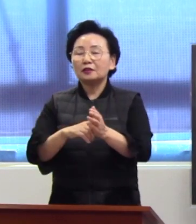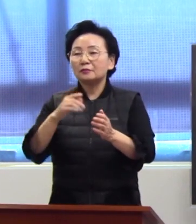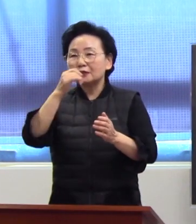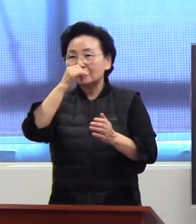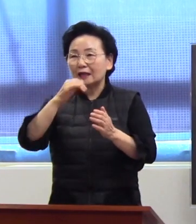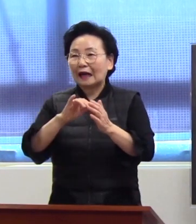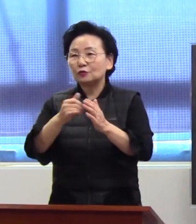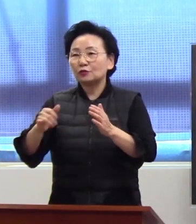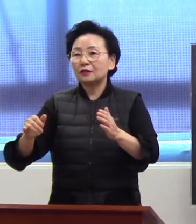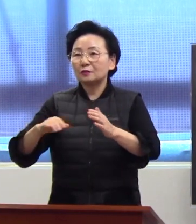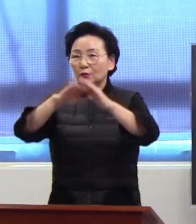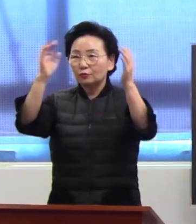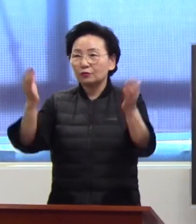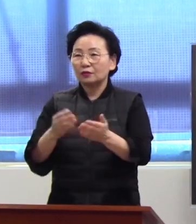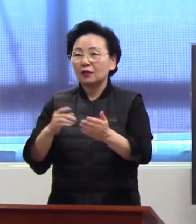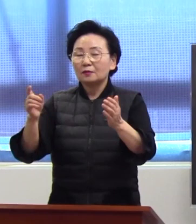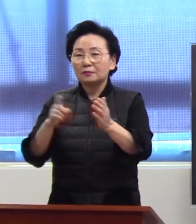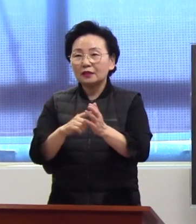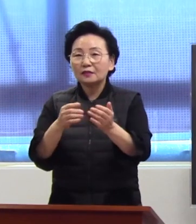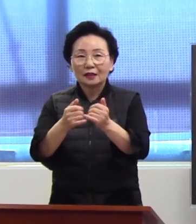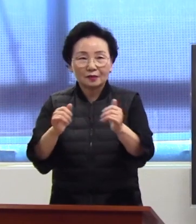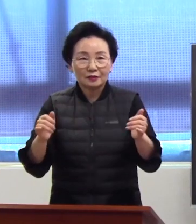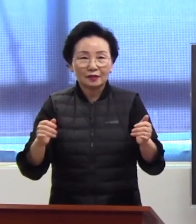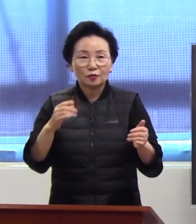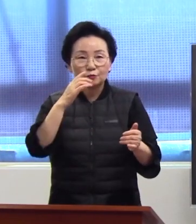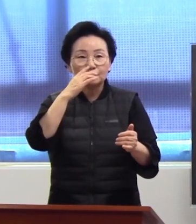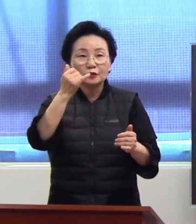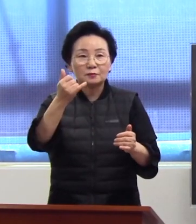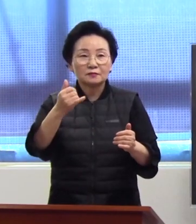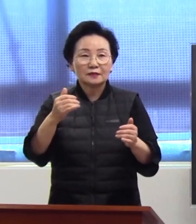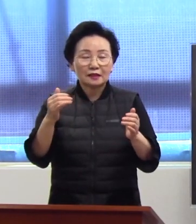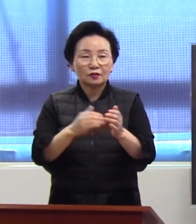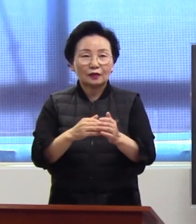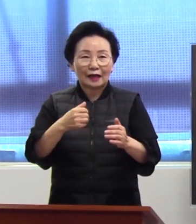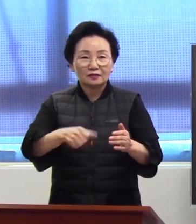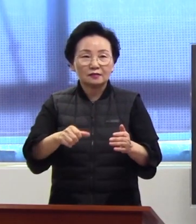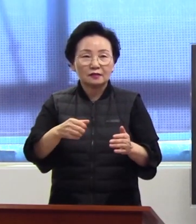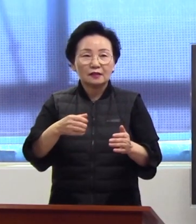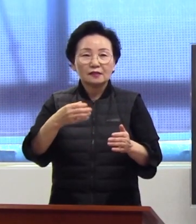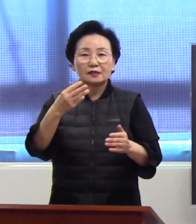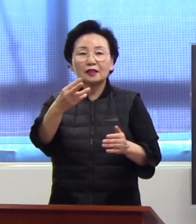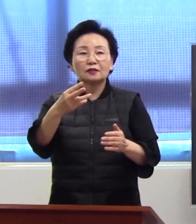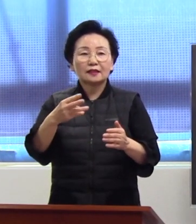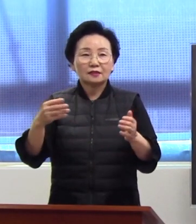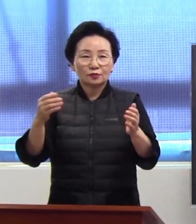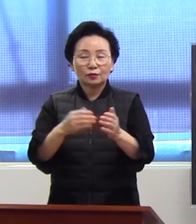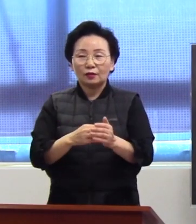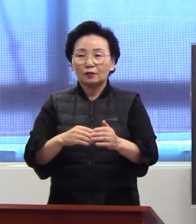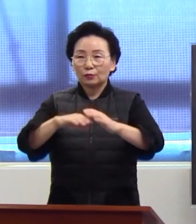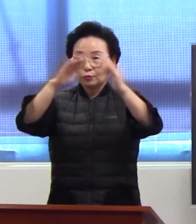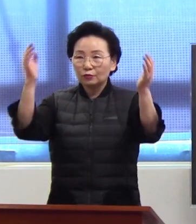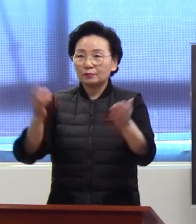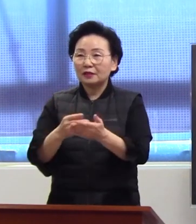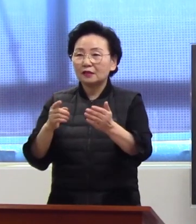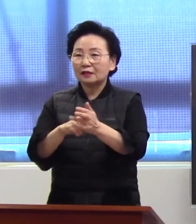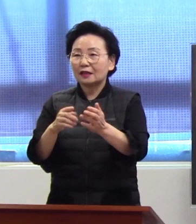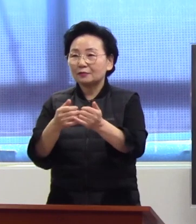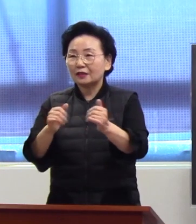믿음이 있으니까 가족들이 모두 믿는 사람들이에요. 부모님까지도 아들 셋까지도 모두 믿는